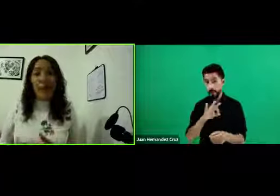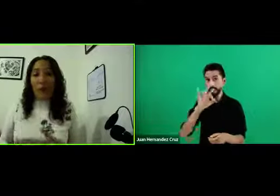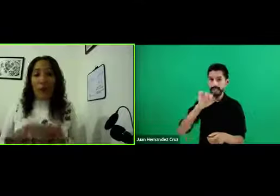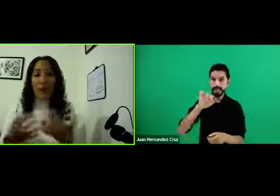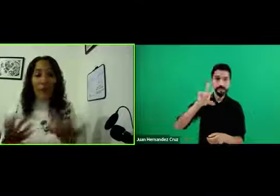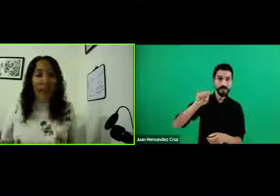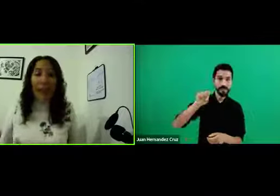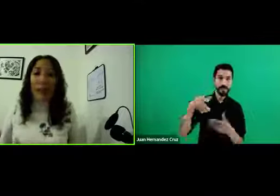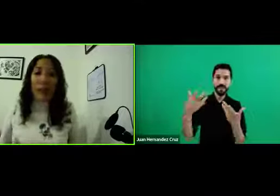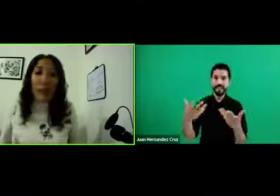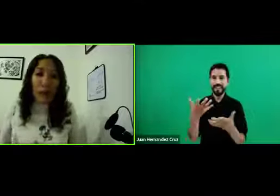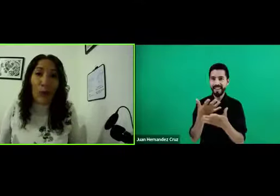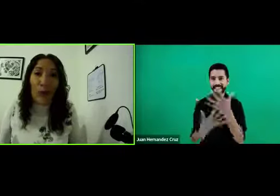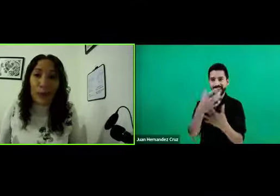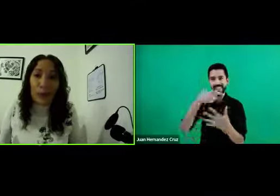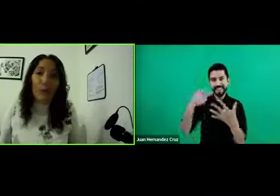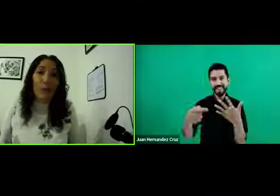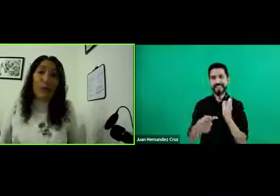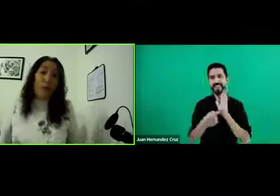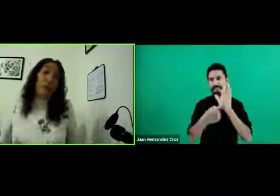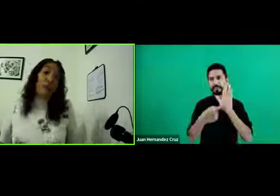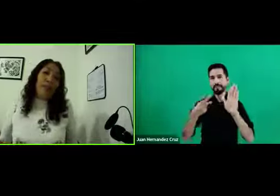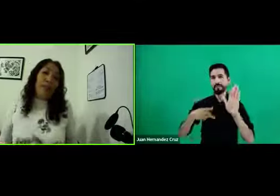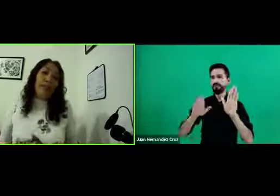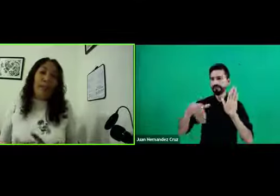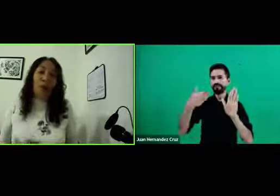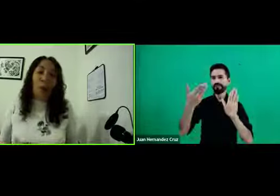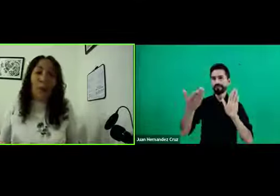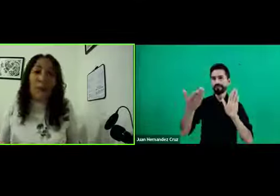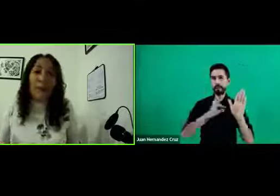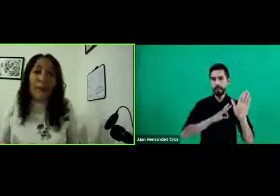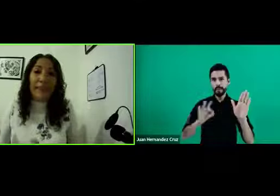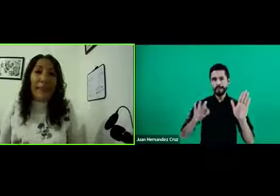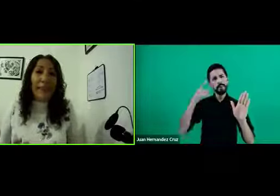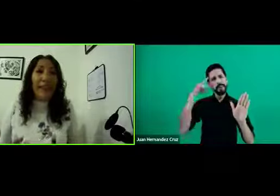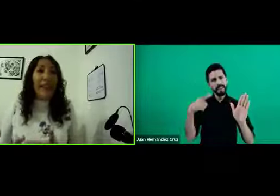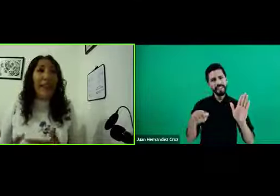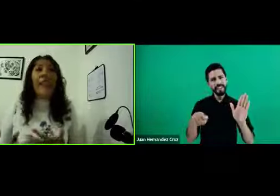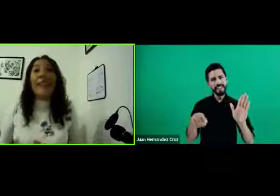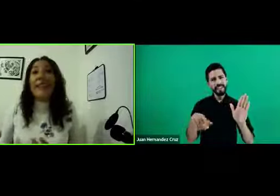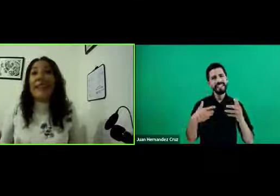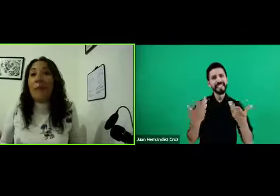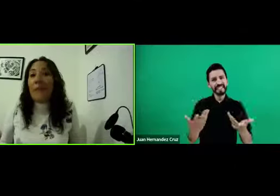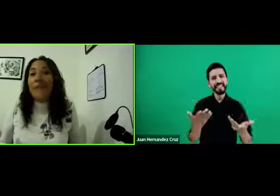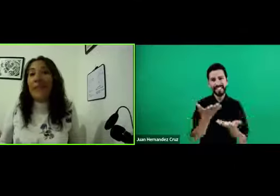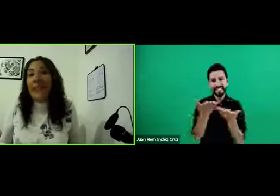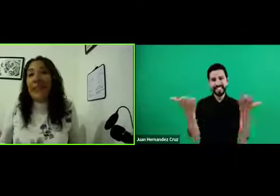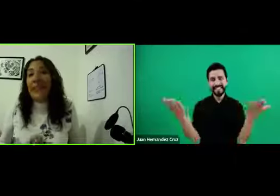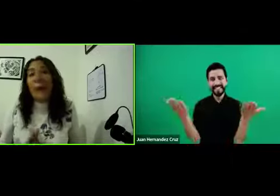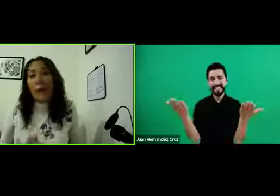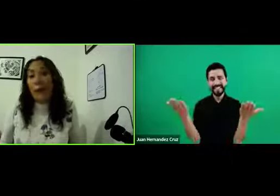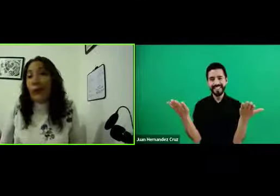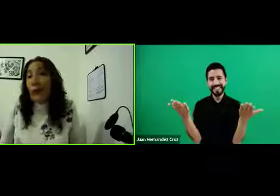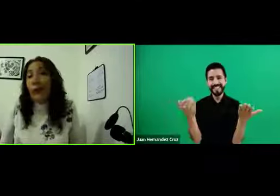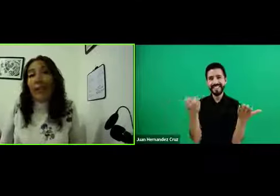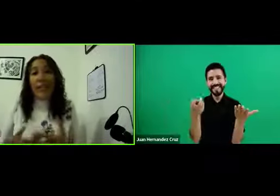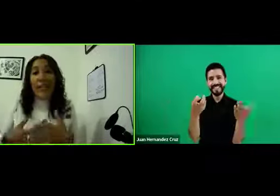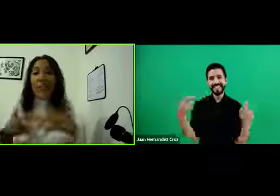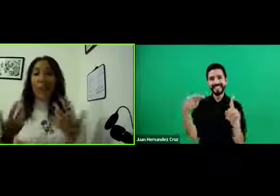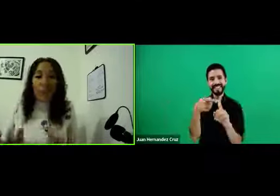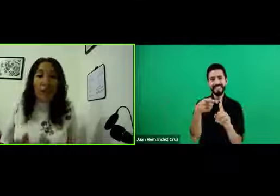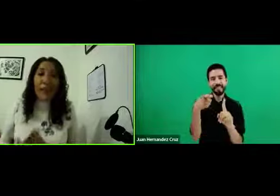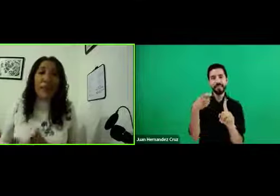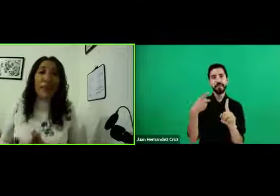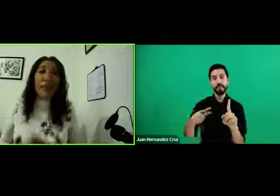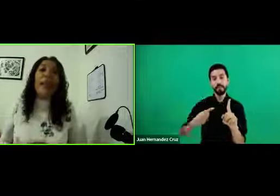hacerlo, pues presentarlos a todos los demás, pues para saber justamente en esta parte de lo que a nosotros nos